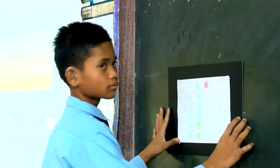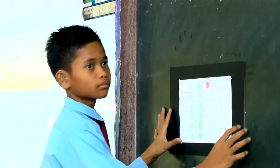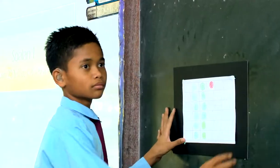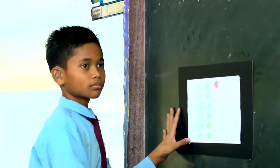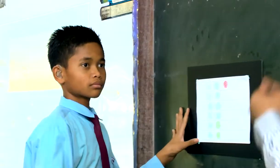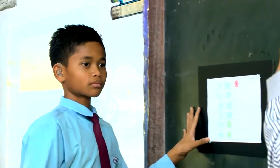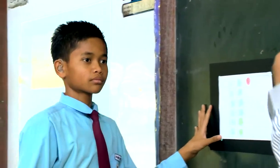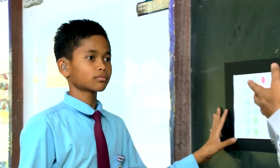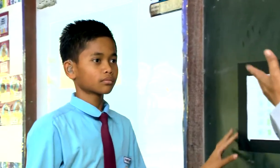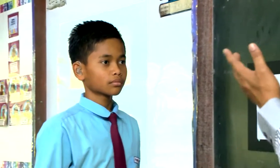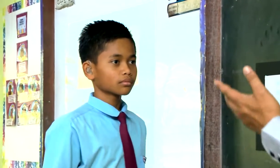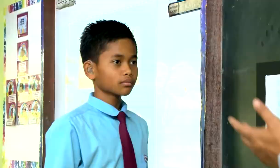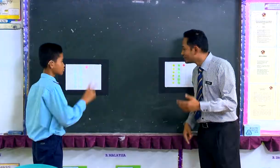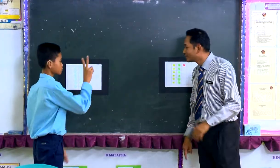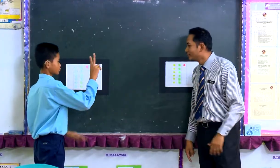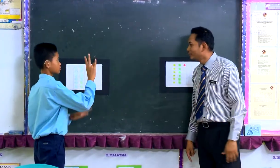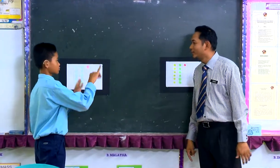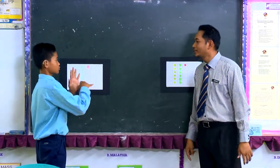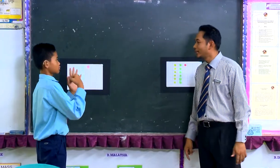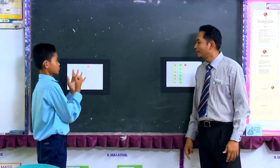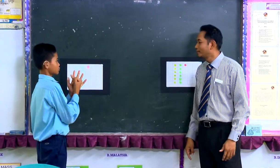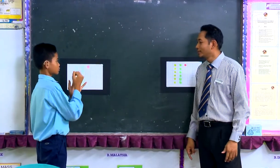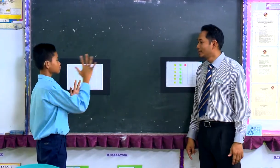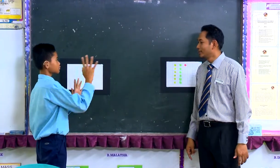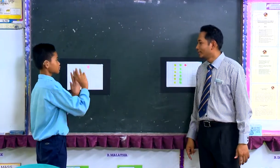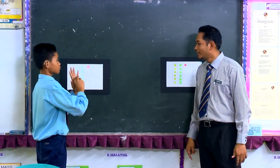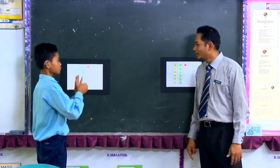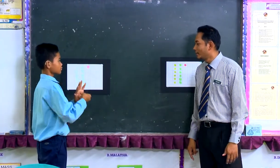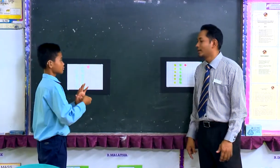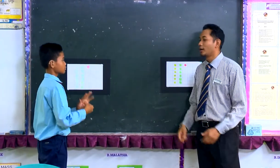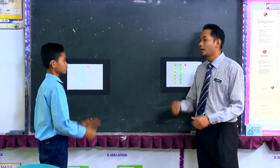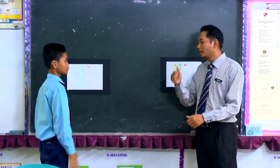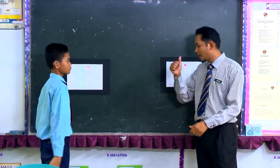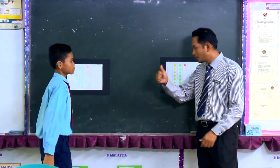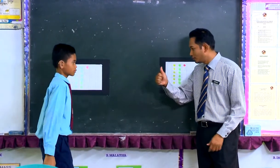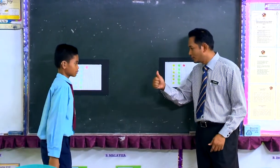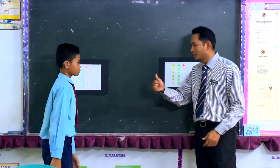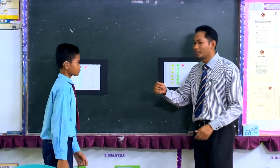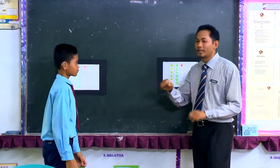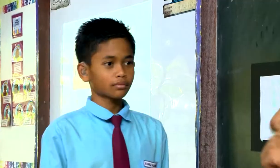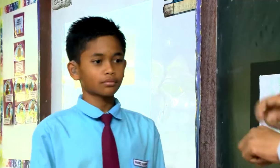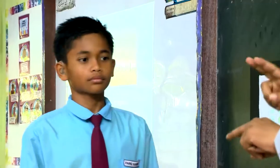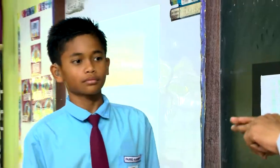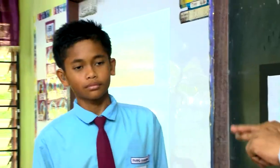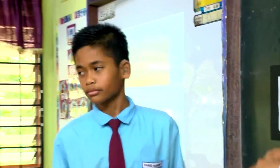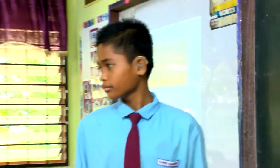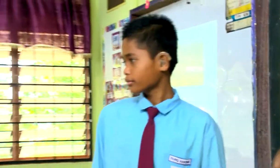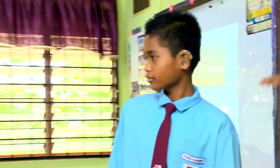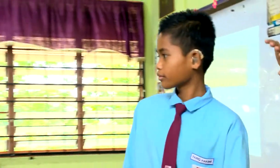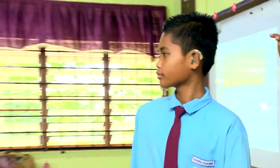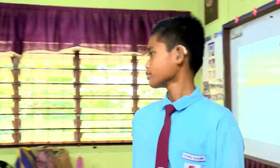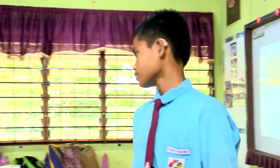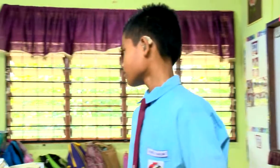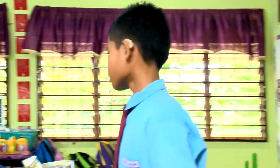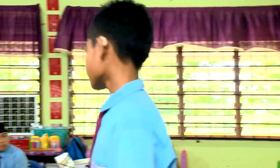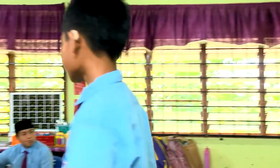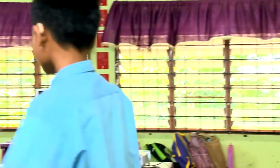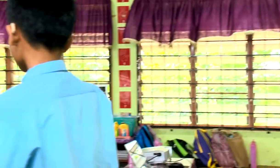Okey, jawapan apa? 2 jam 5 minit. Okey, bagus. Boleh duduk. Okey.